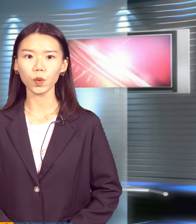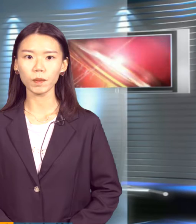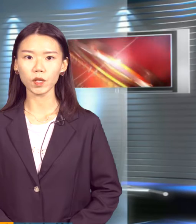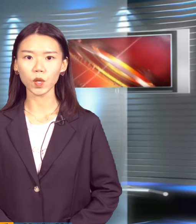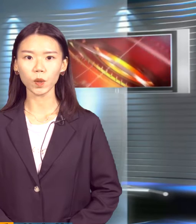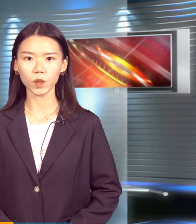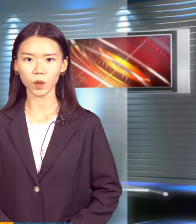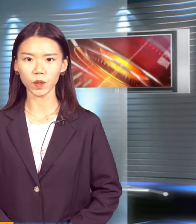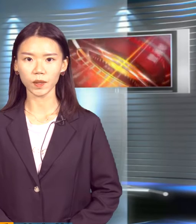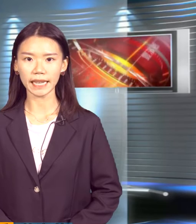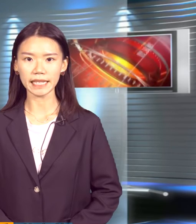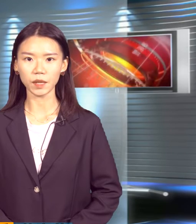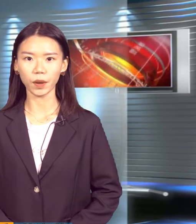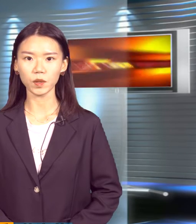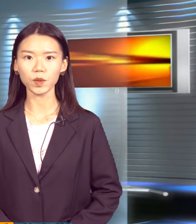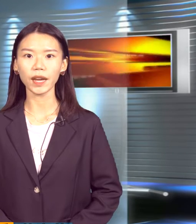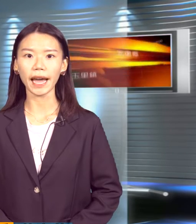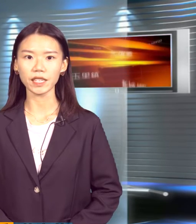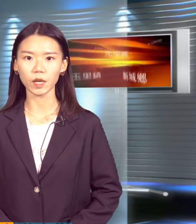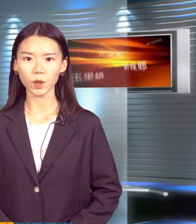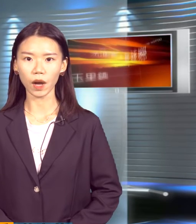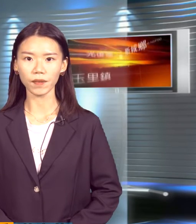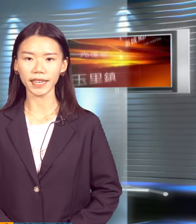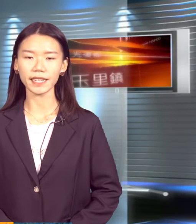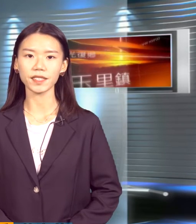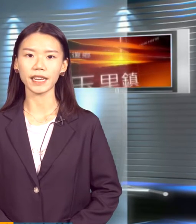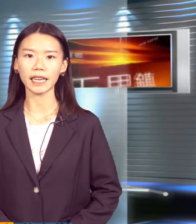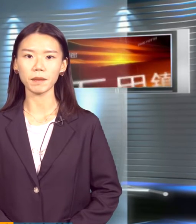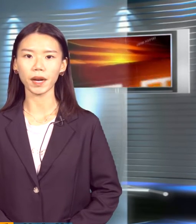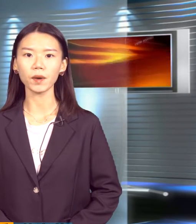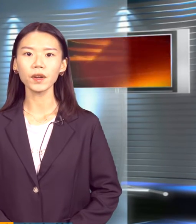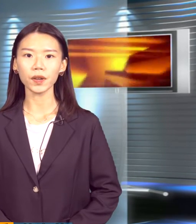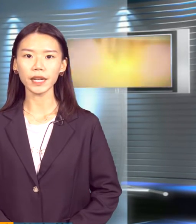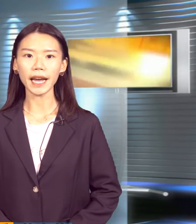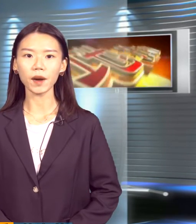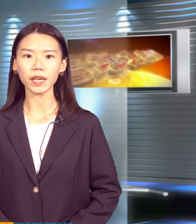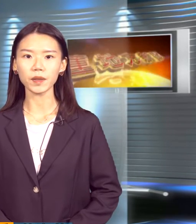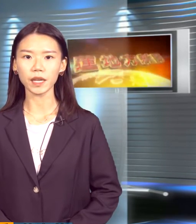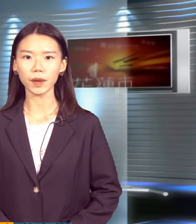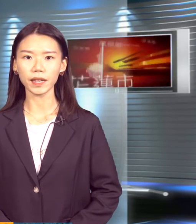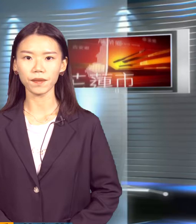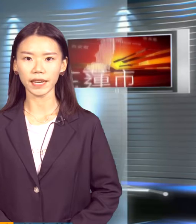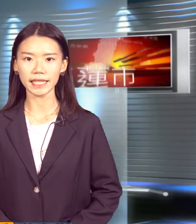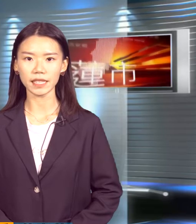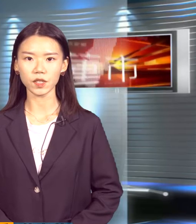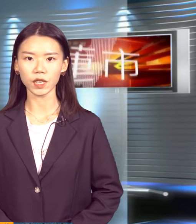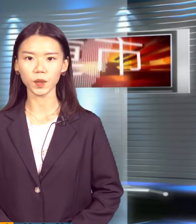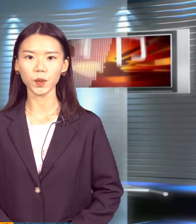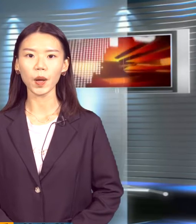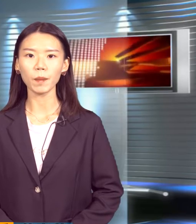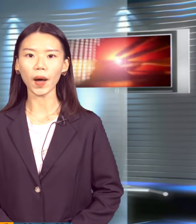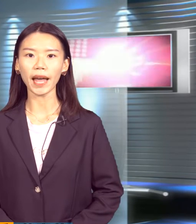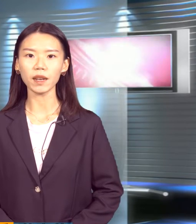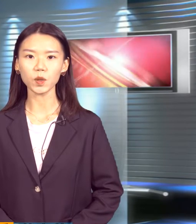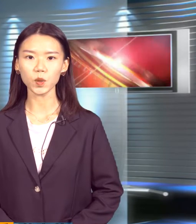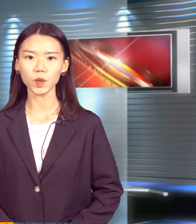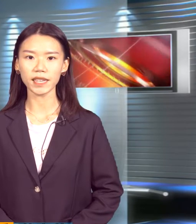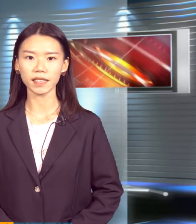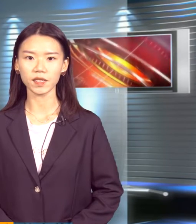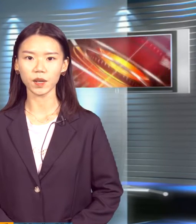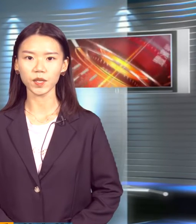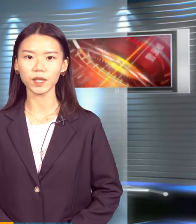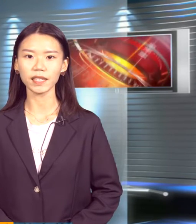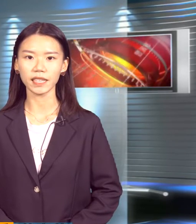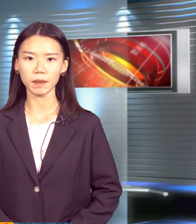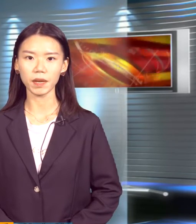趋势，呼吁民众中秋佳节团聚还是要做好防疫，施打疫苗。而一号也有相关的防疫新制上路，包含65岁以